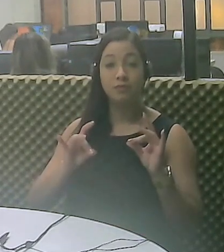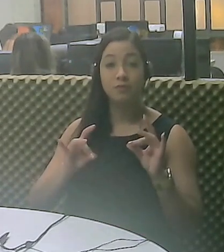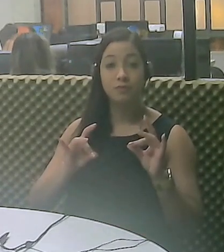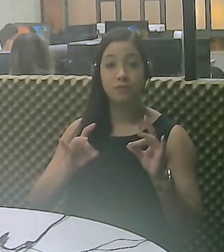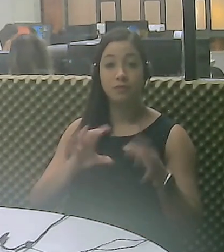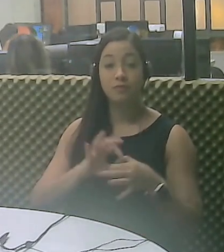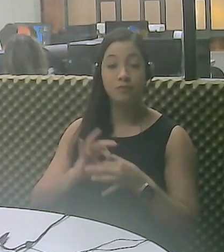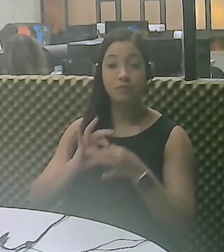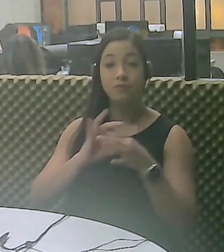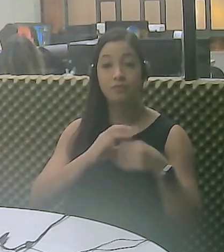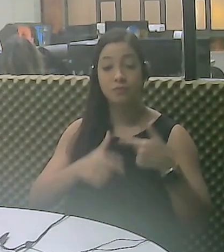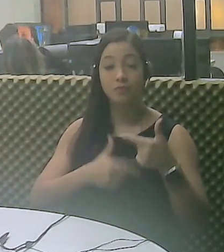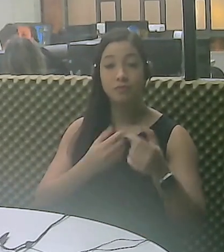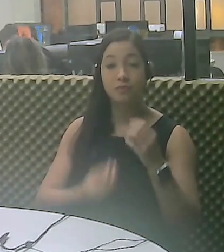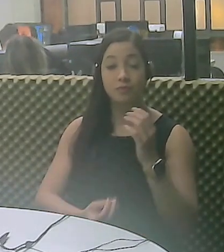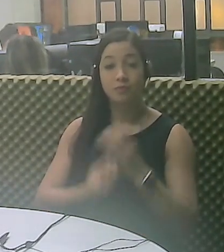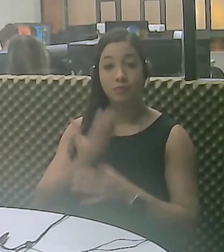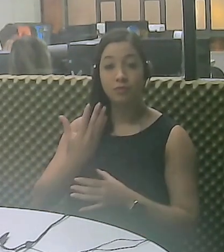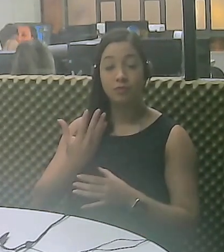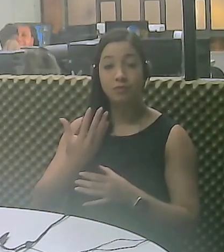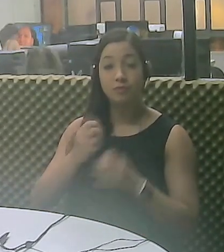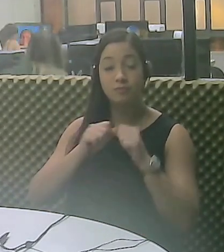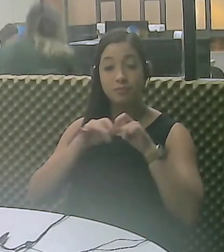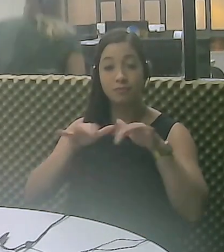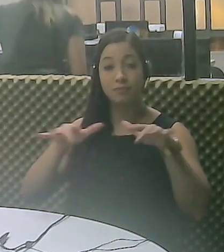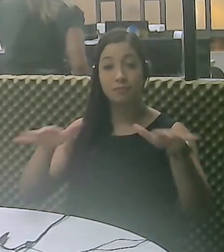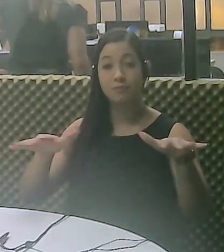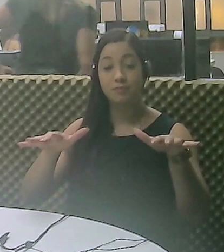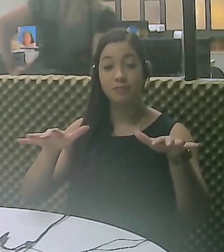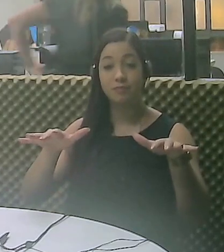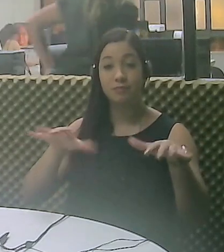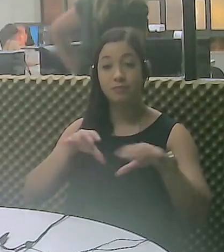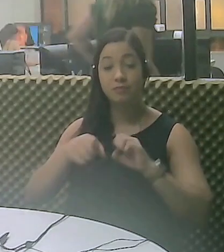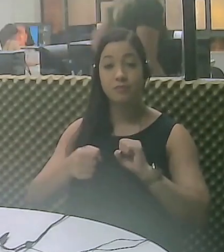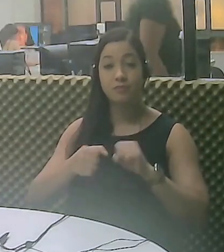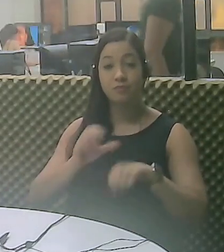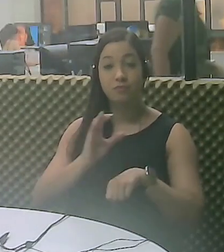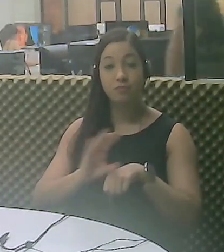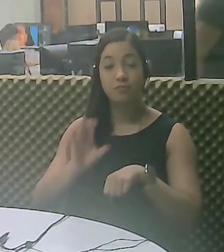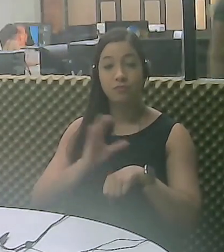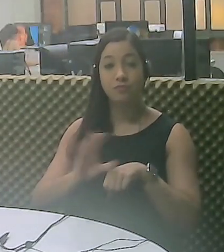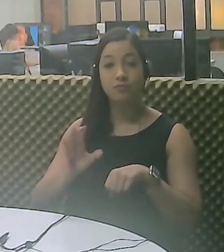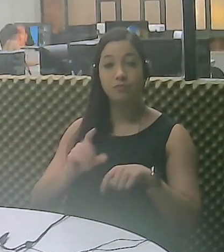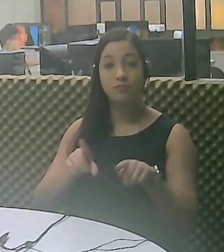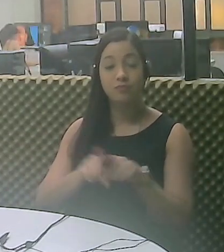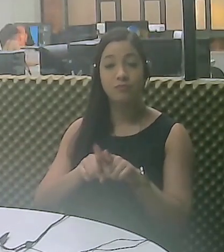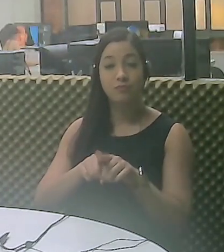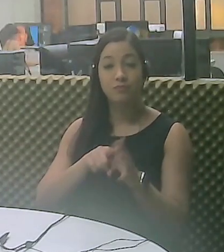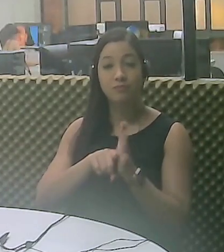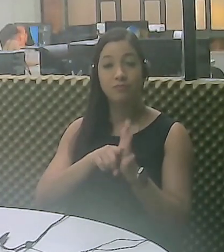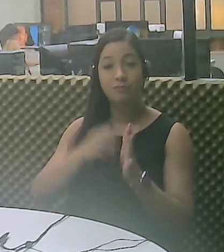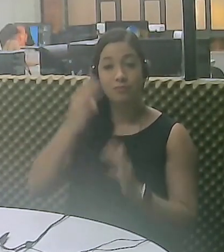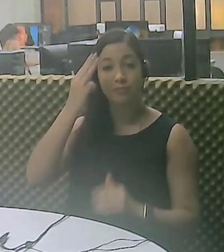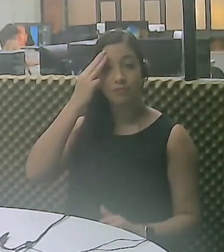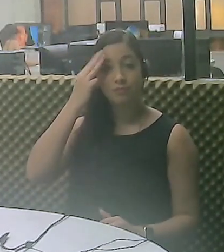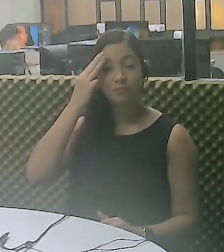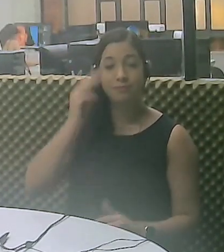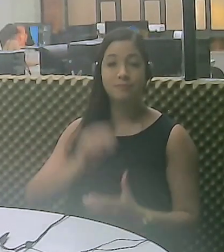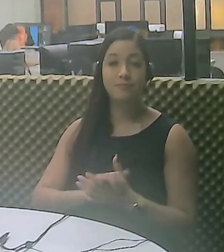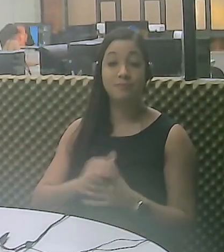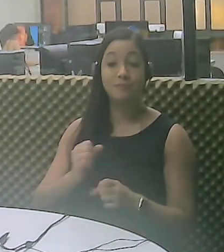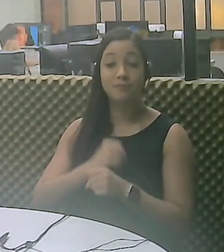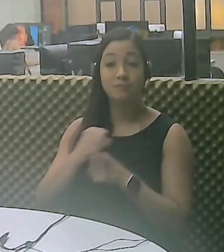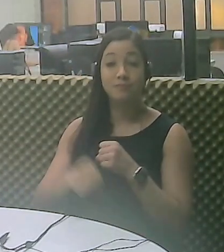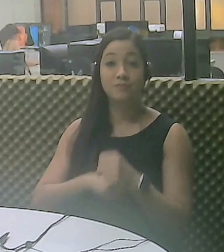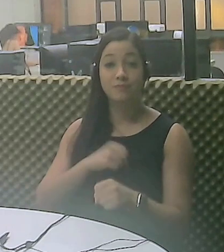elos de produção, criação, difusão, formação, capacitação e pesquisa e memória. Para o próximo